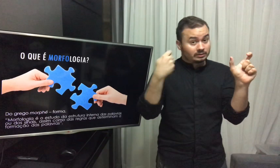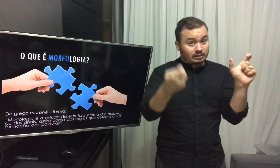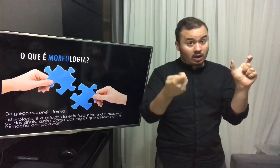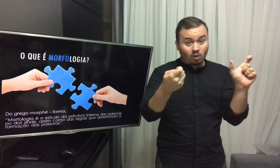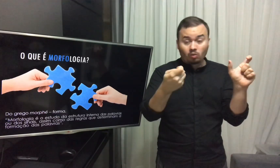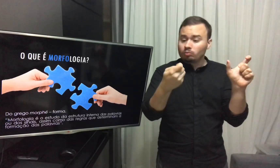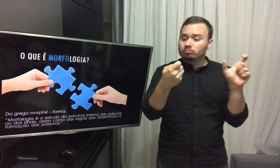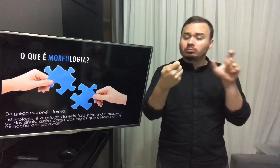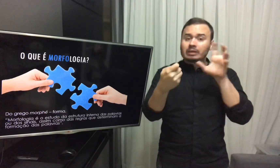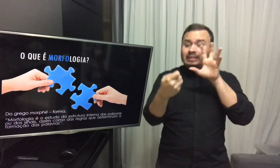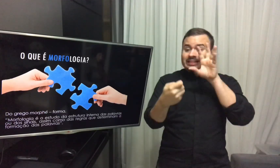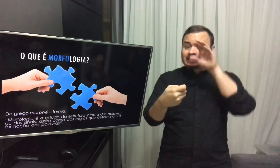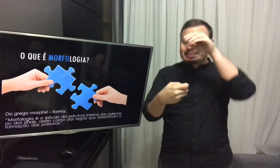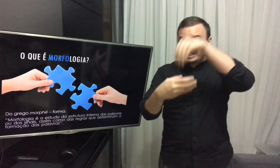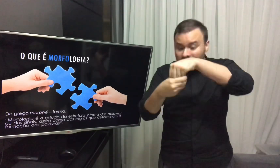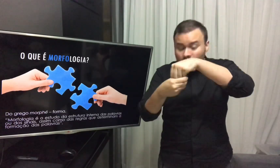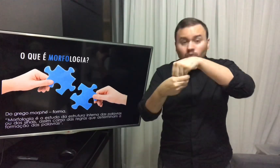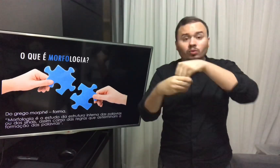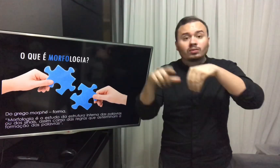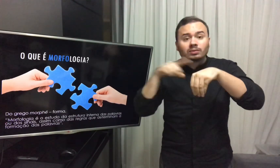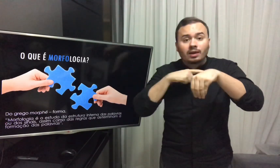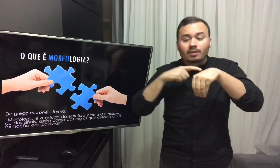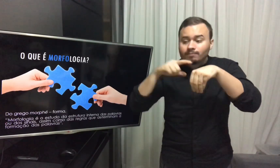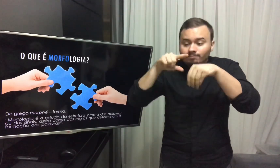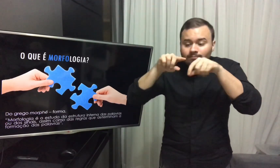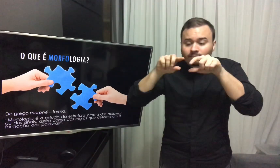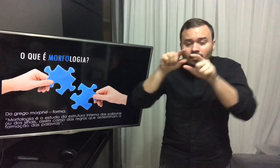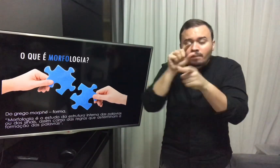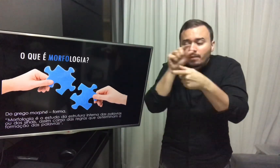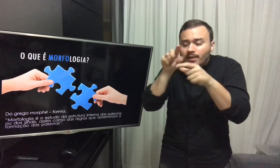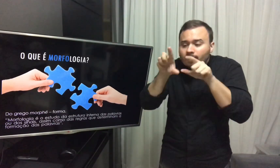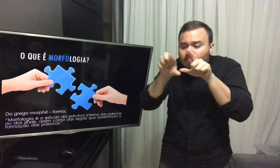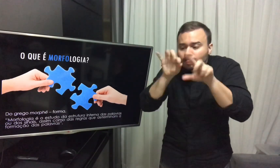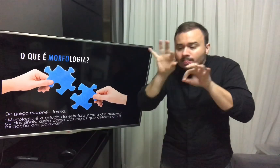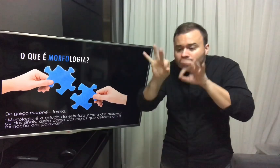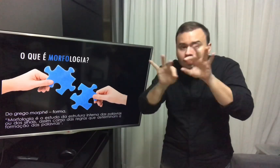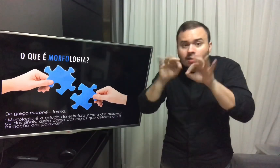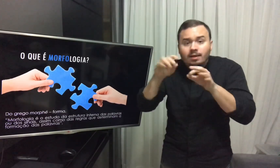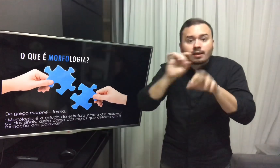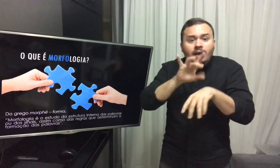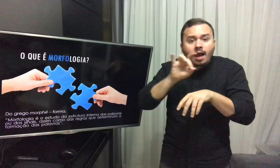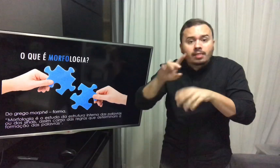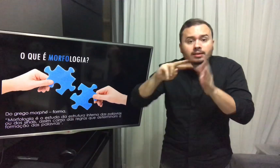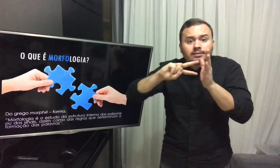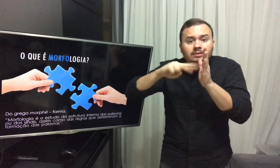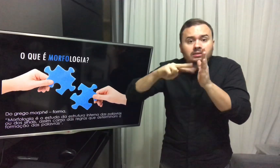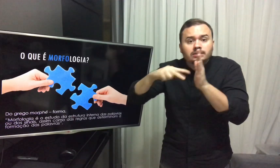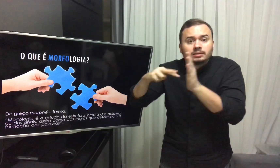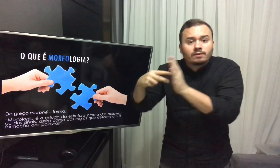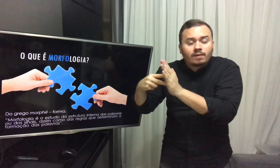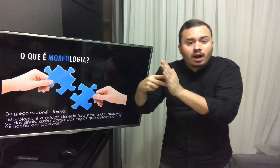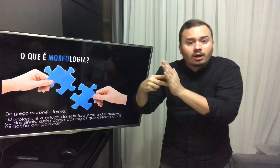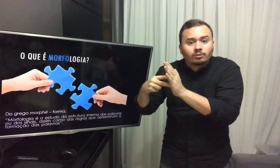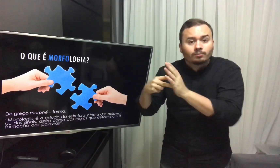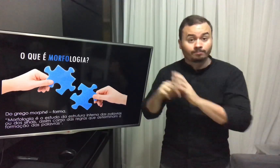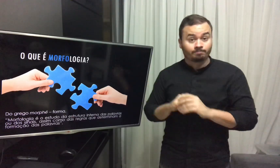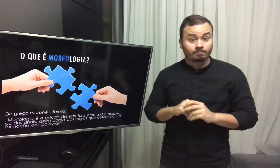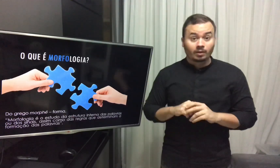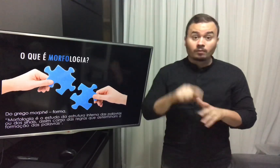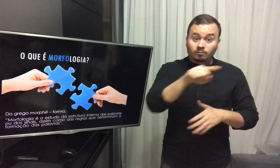como a palavra ou o sinal é constituído por pequenas unidades de significado,